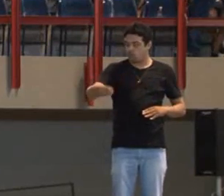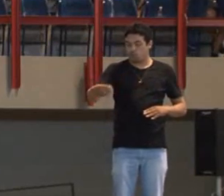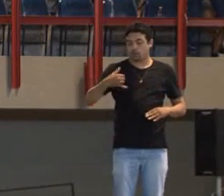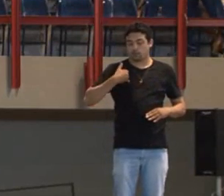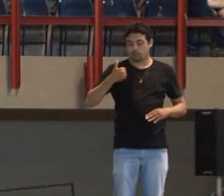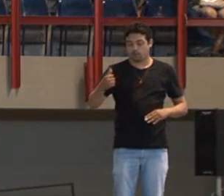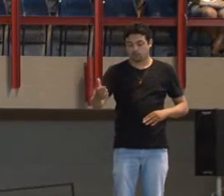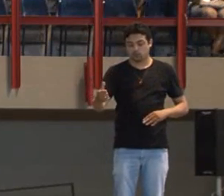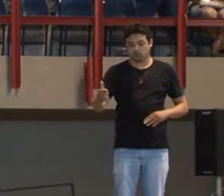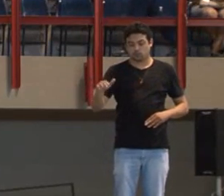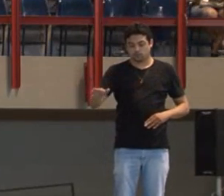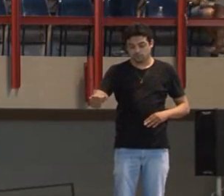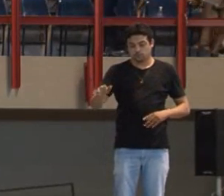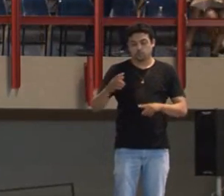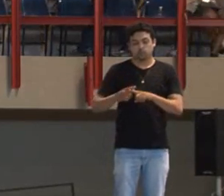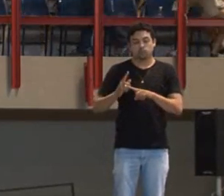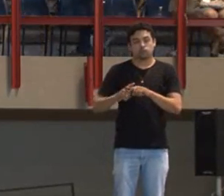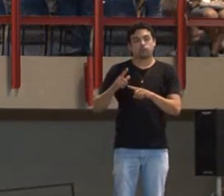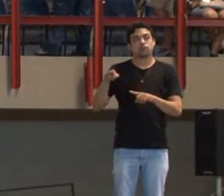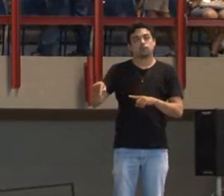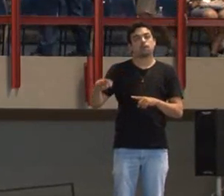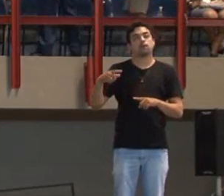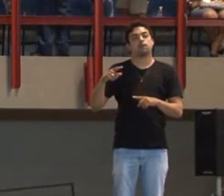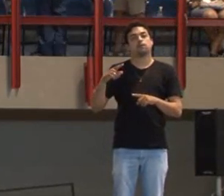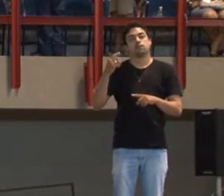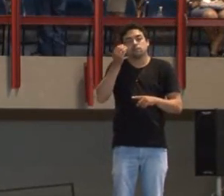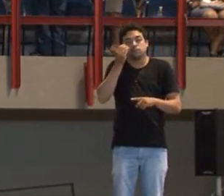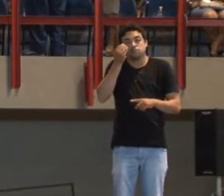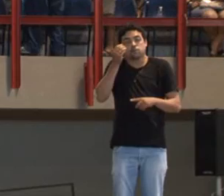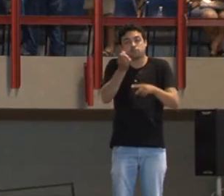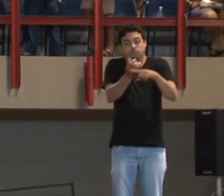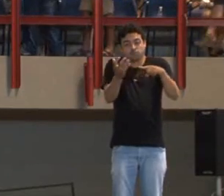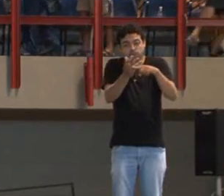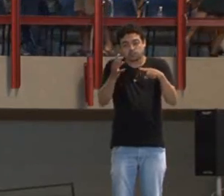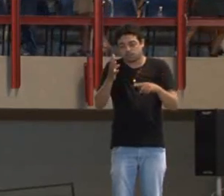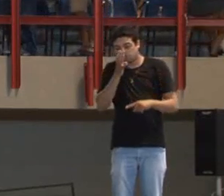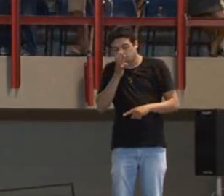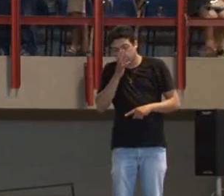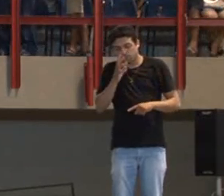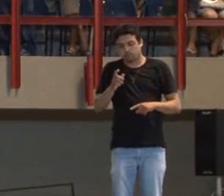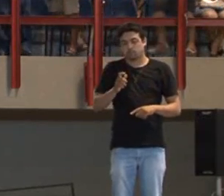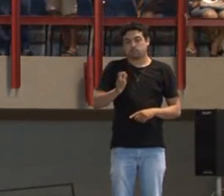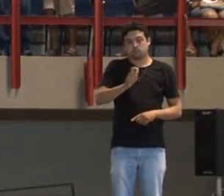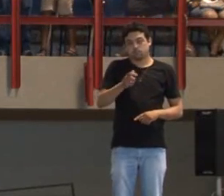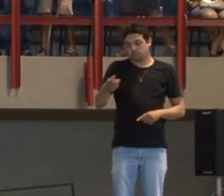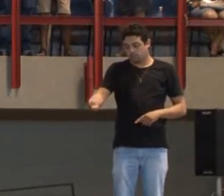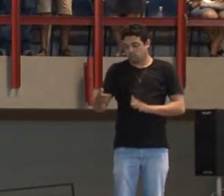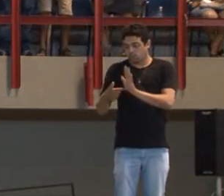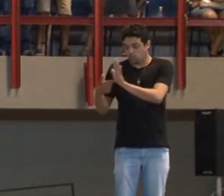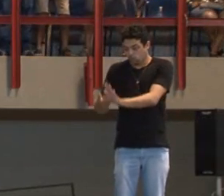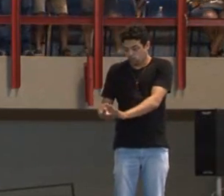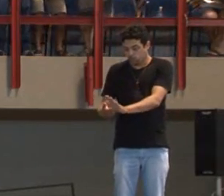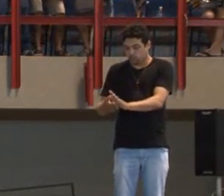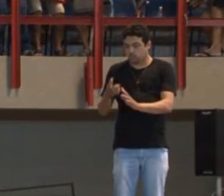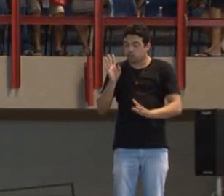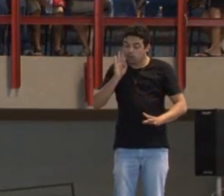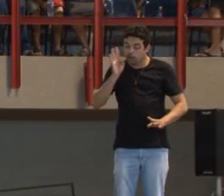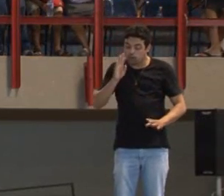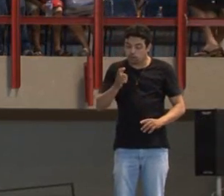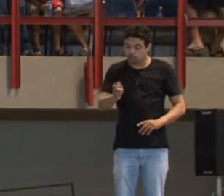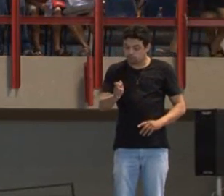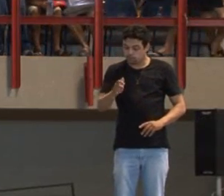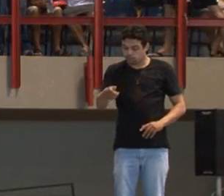11 anos. Então, normalmente, ele me acompanha nos experimentos de física. Mostrei a lanterna para ele. Eu disse, ó, que lanterna